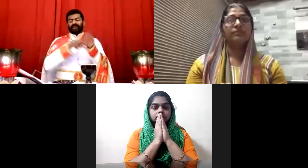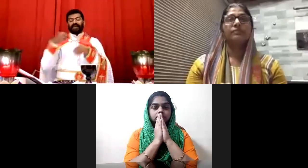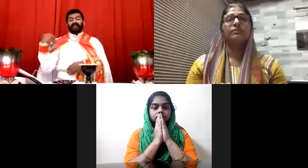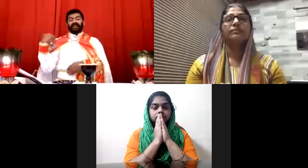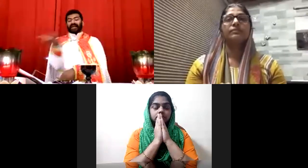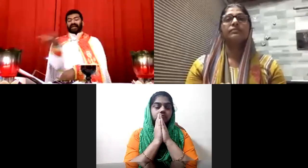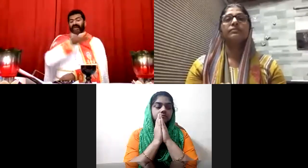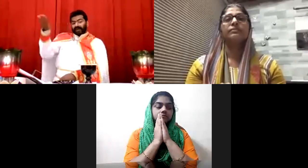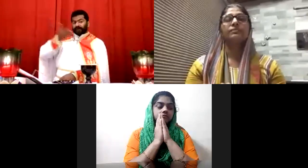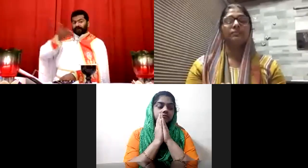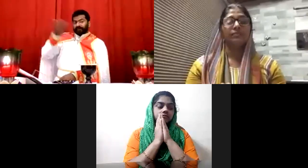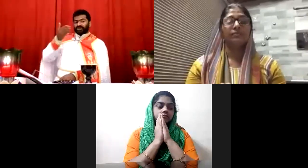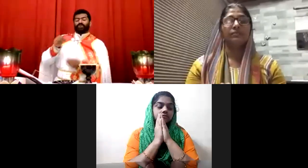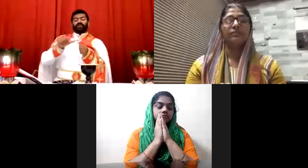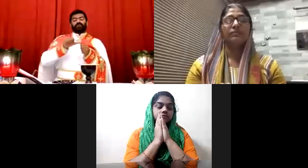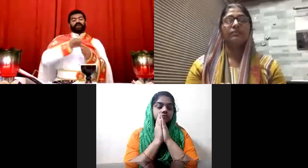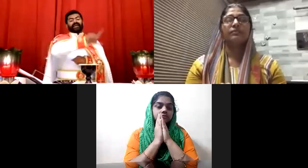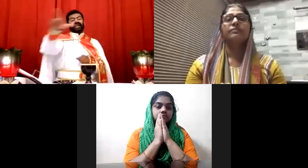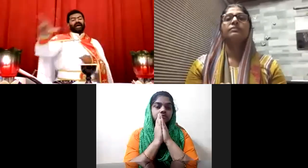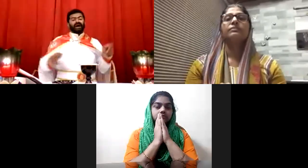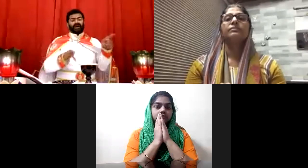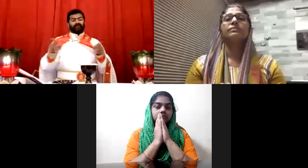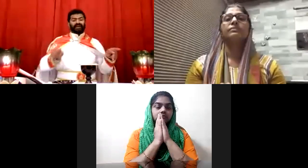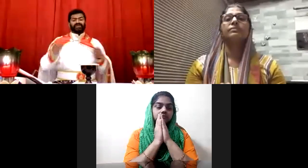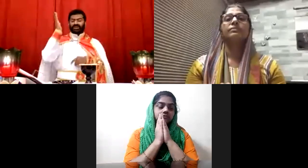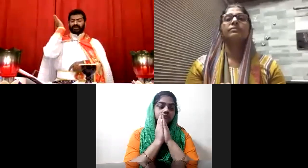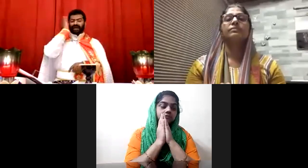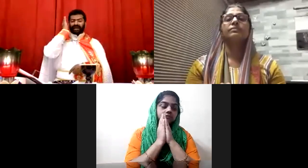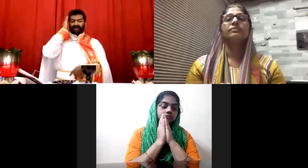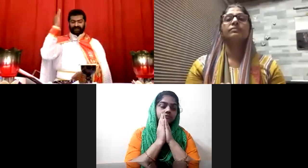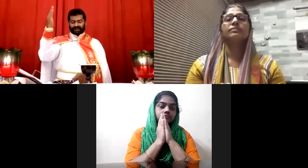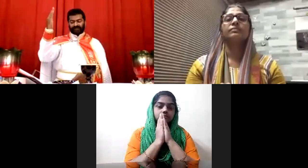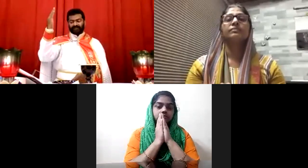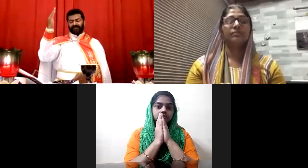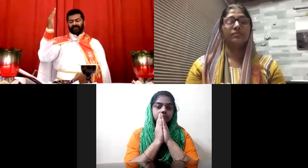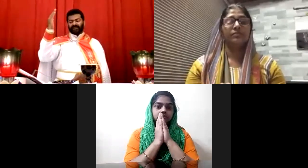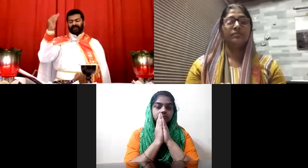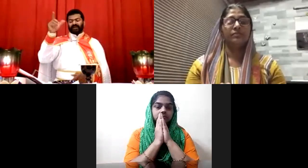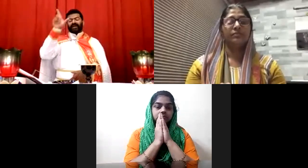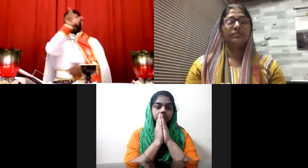വിശുദ്ധിയും ഞങ്ങളെ പഠിപ്പിച്ചുവെന്നും എല്ലാ മനുഷ്യരും അറിയട്ടെ.